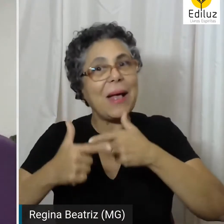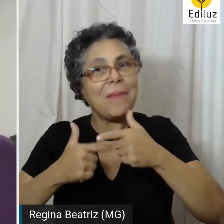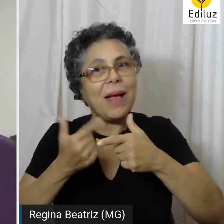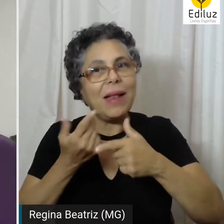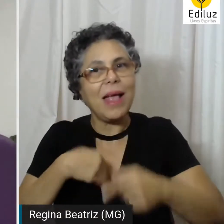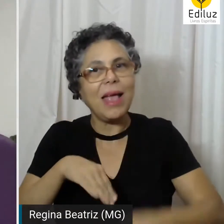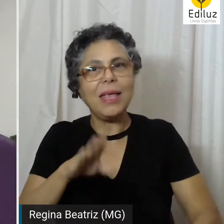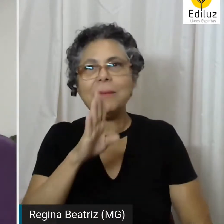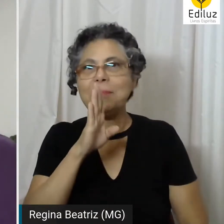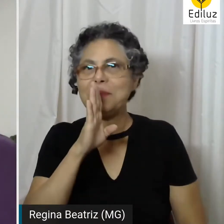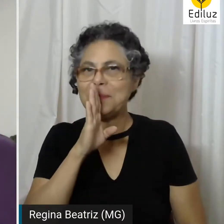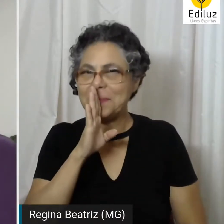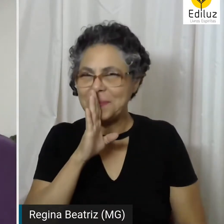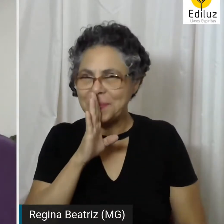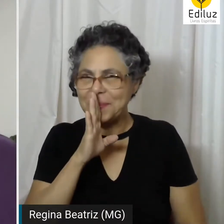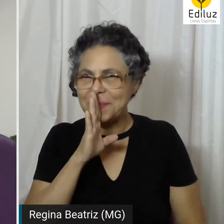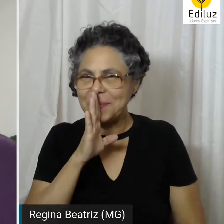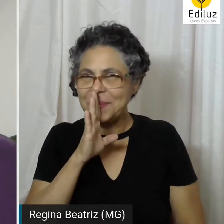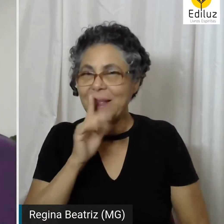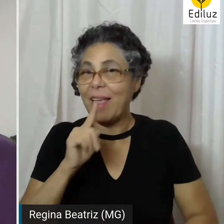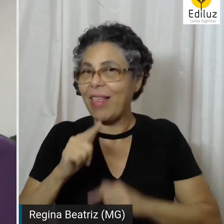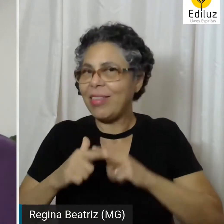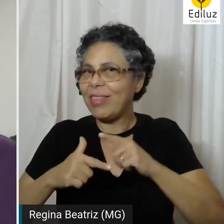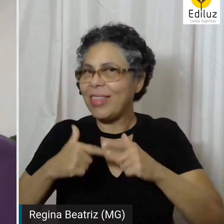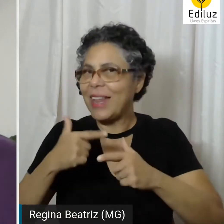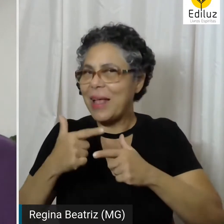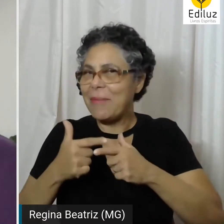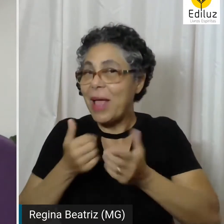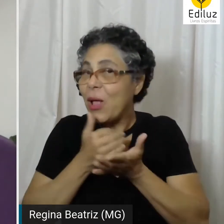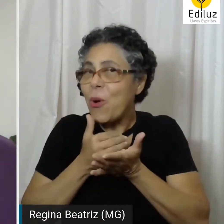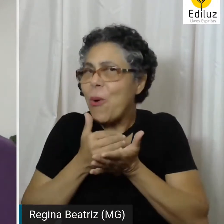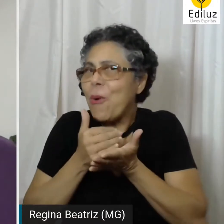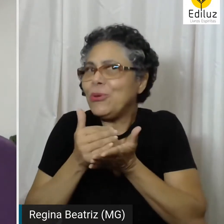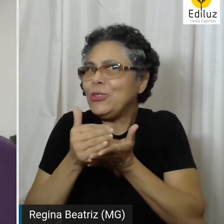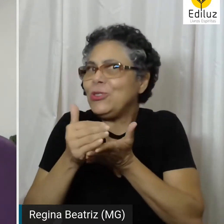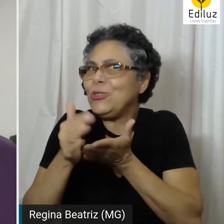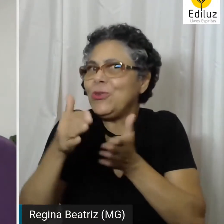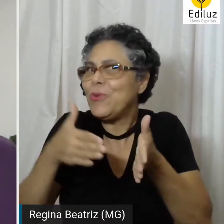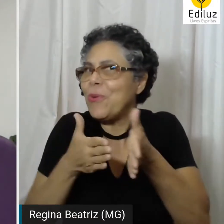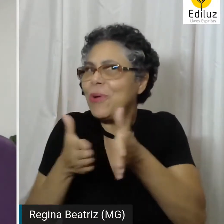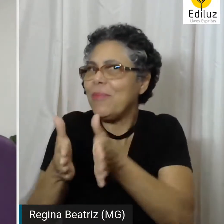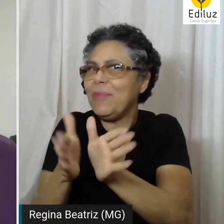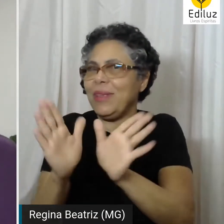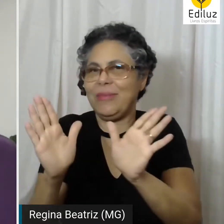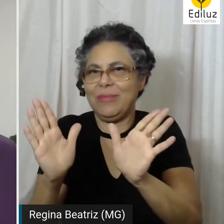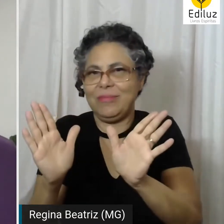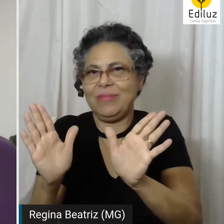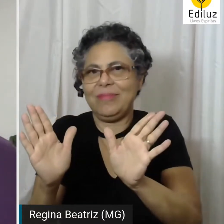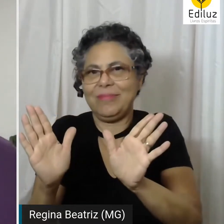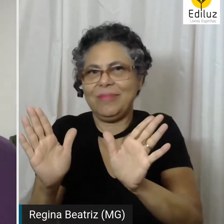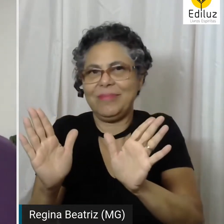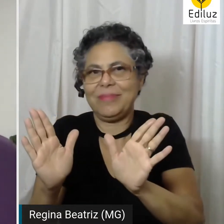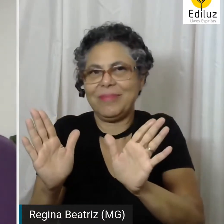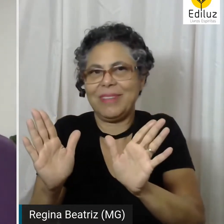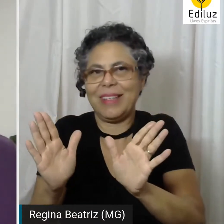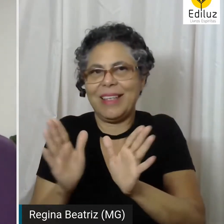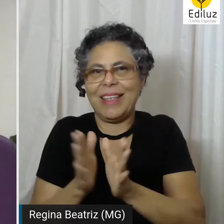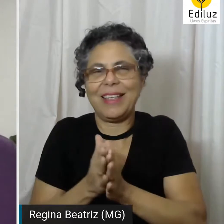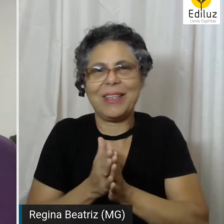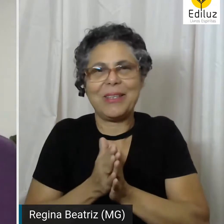silenciemos, trabalhemos e sigamos o caminho. Um dirigente